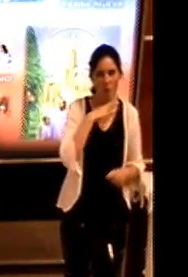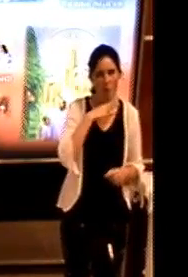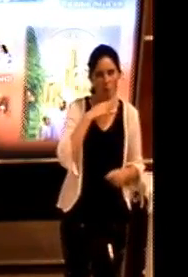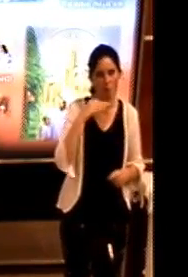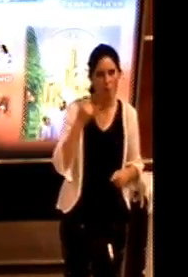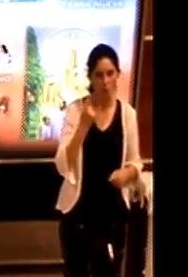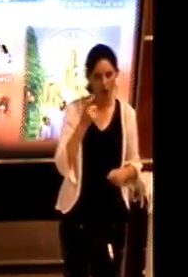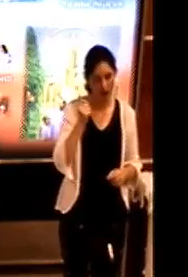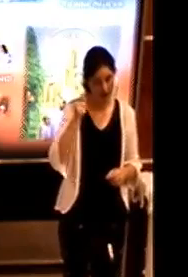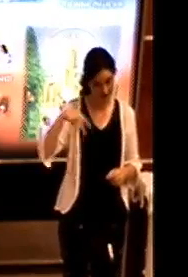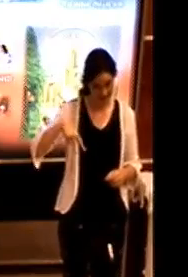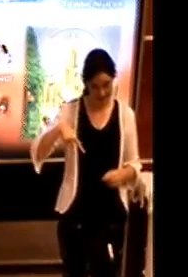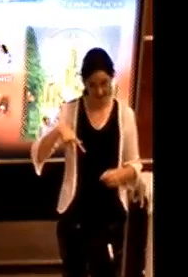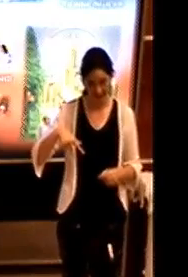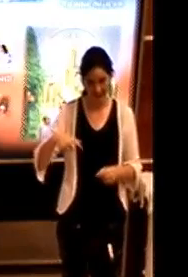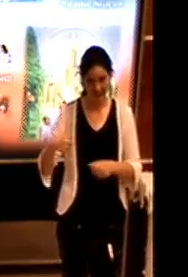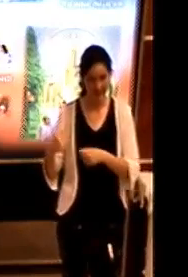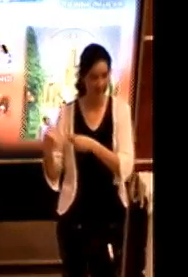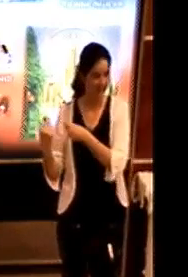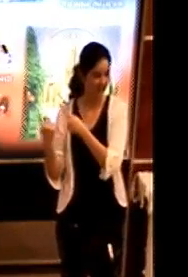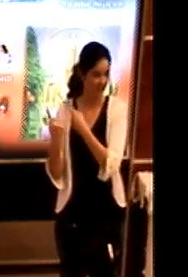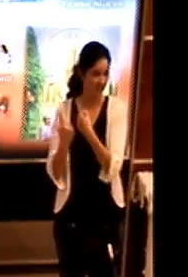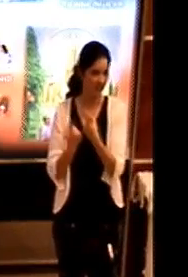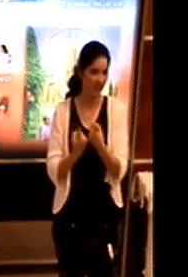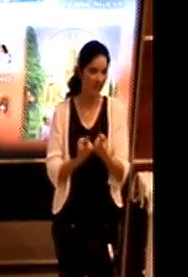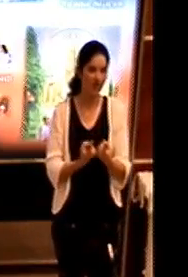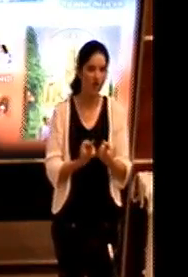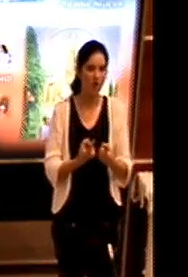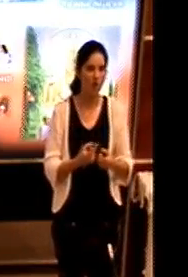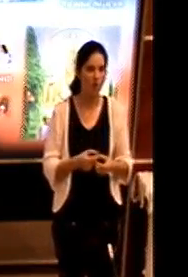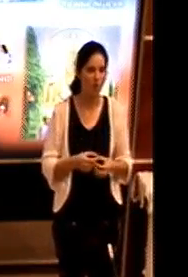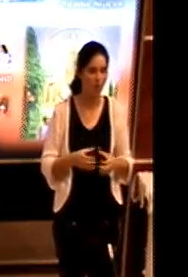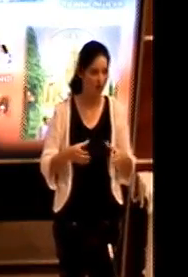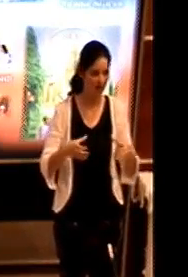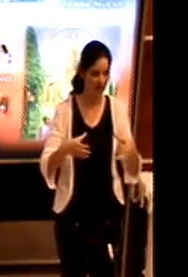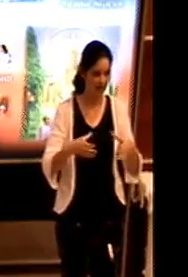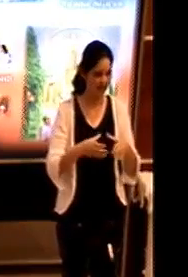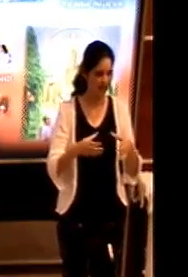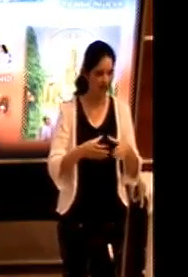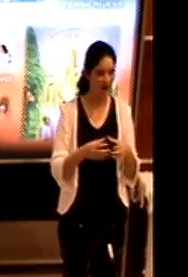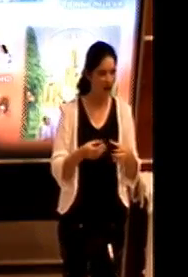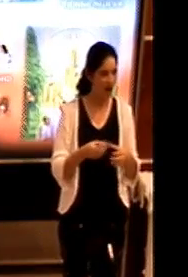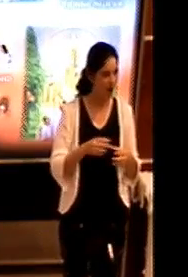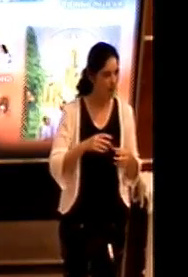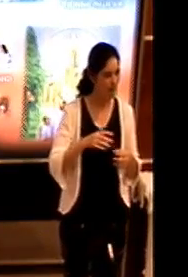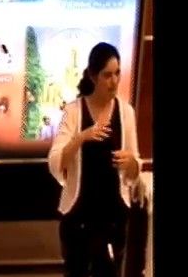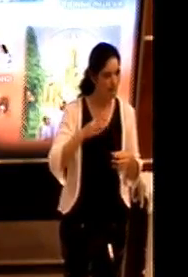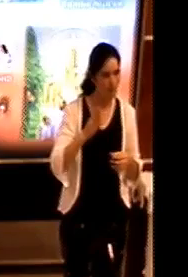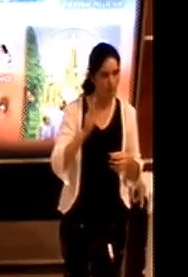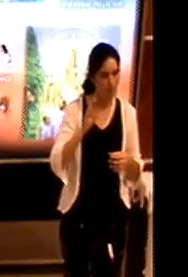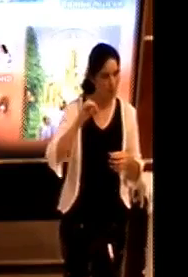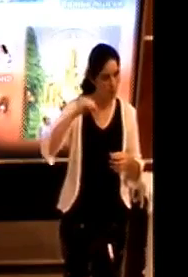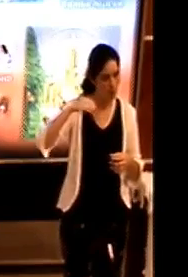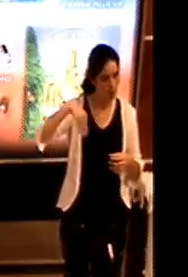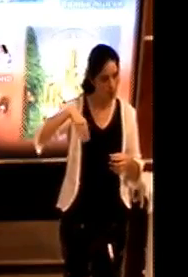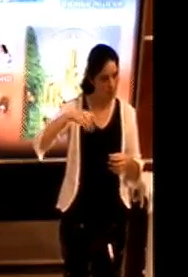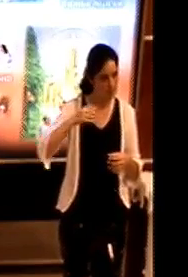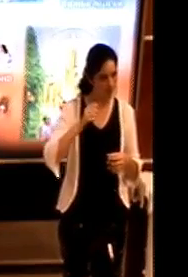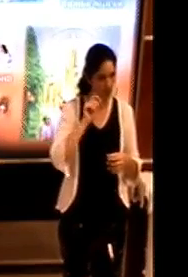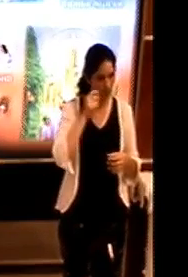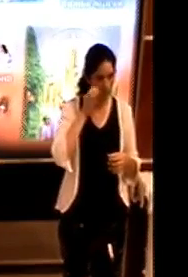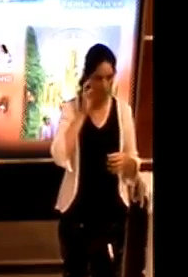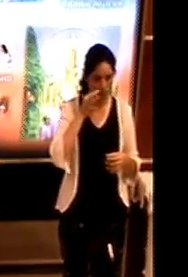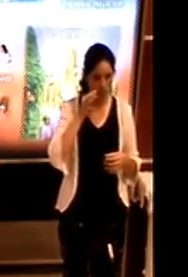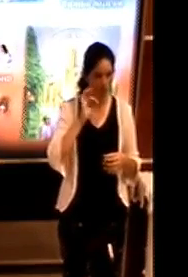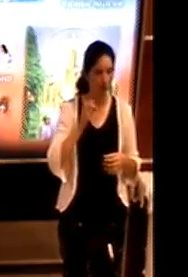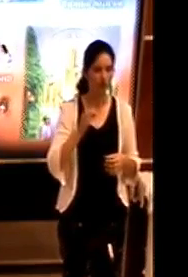una hermosa caja de bombones. Pero saben, cuando le abrió el paquete,